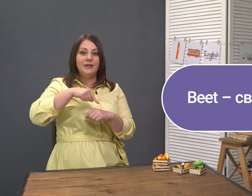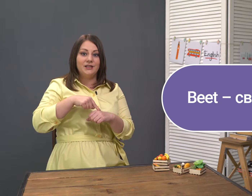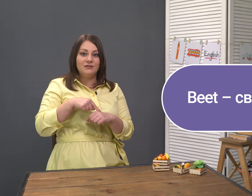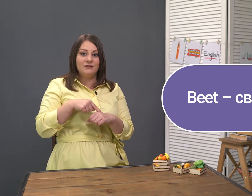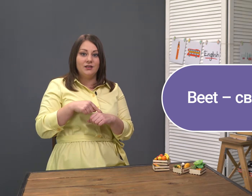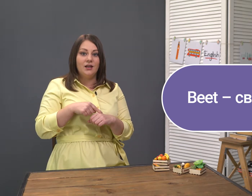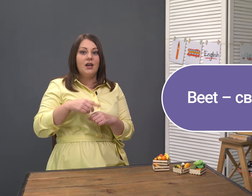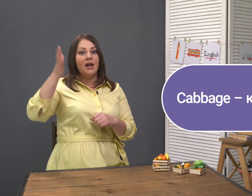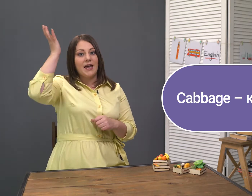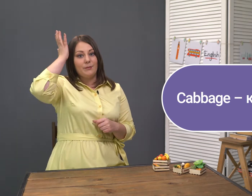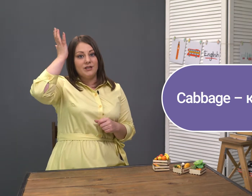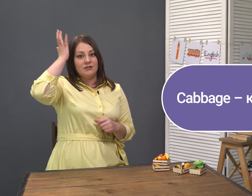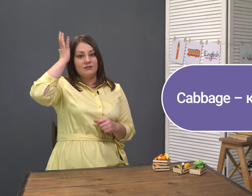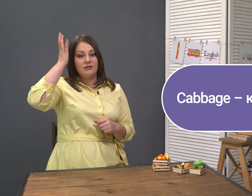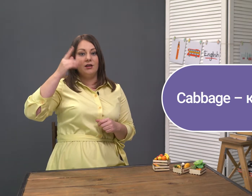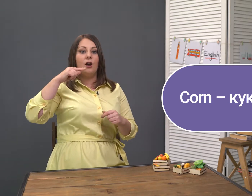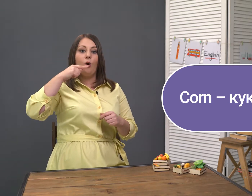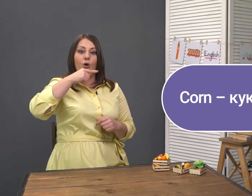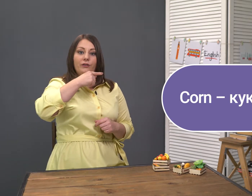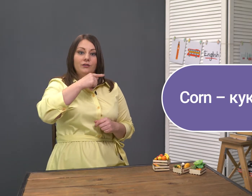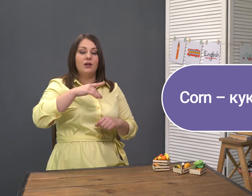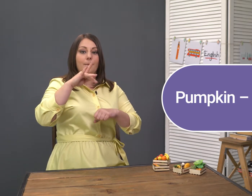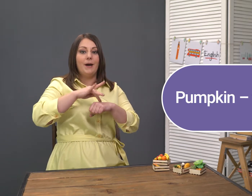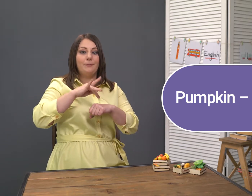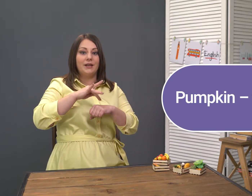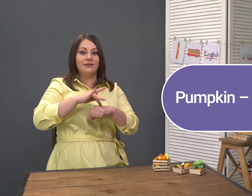Beet. Cabbage. Corn. Pumpkin.